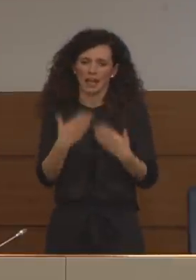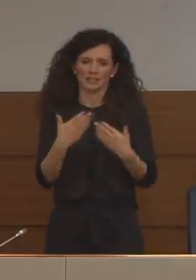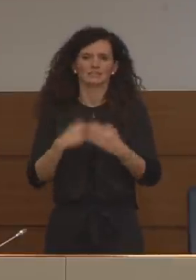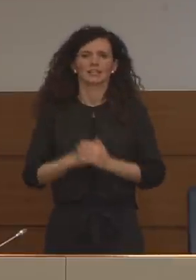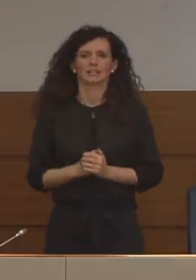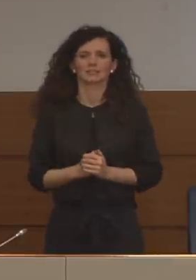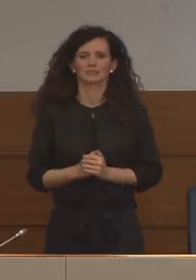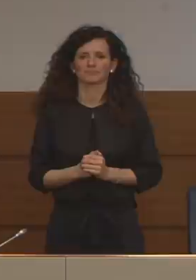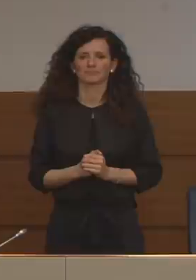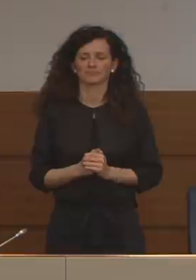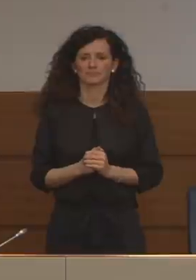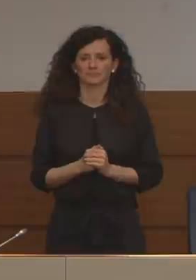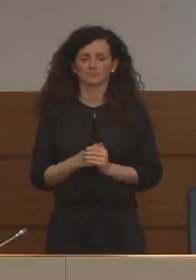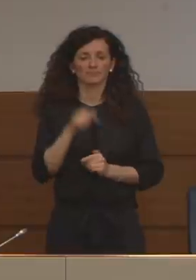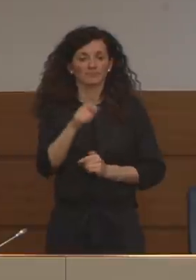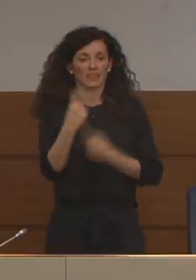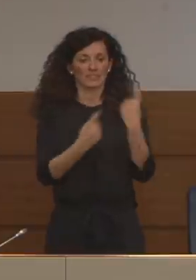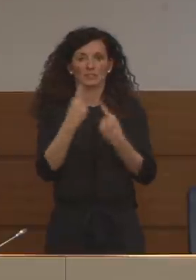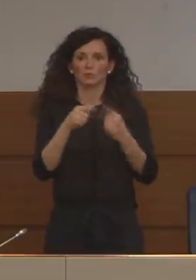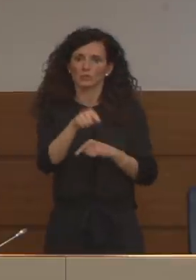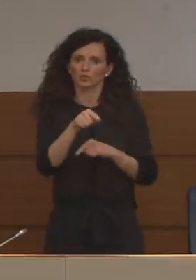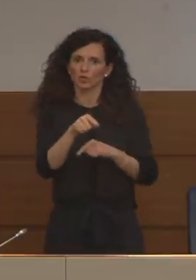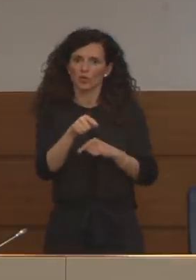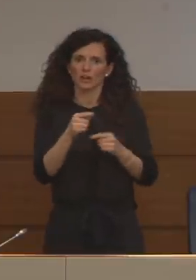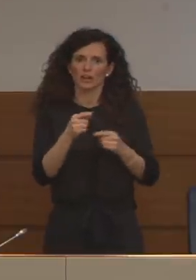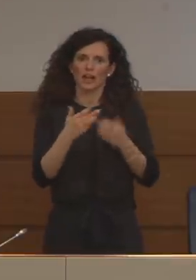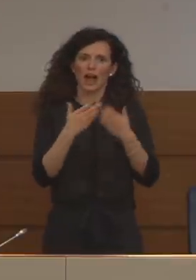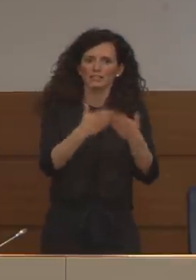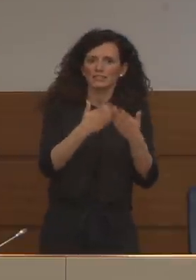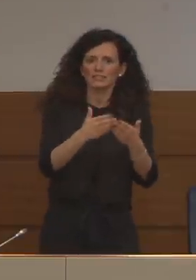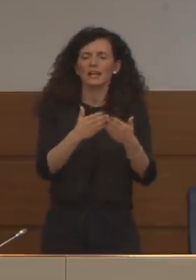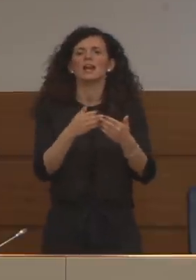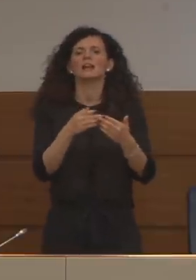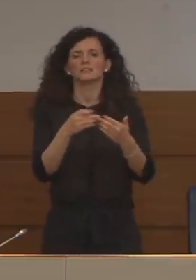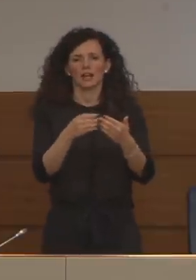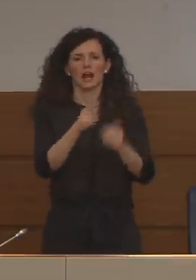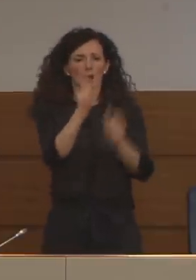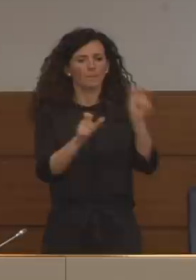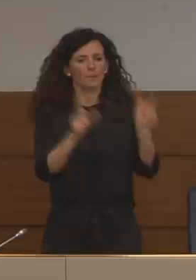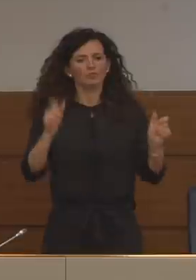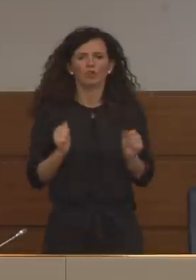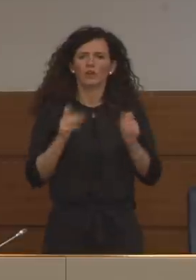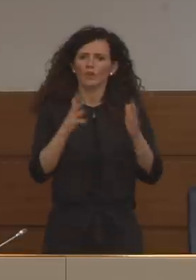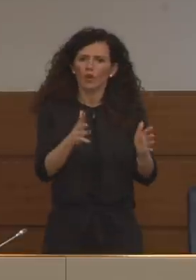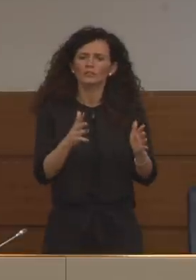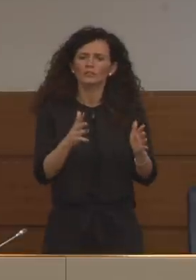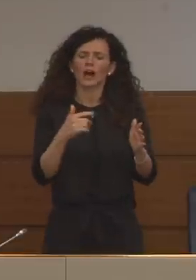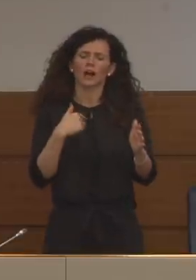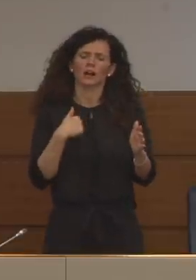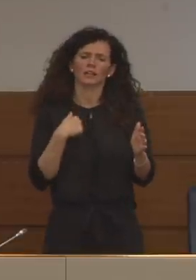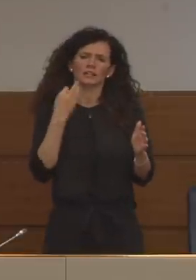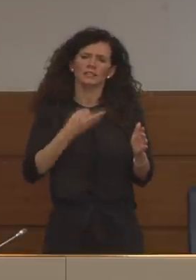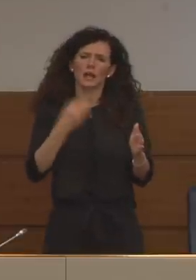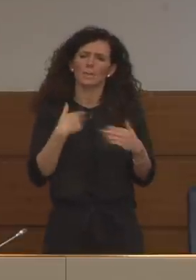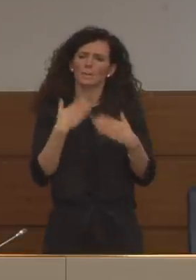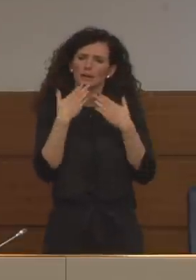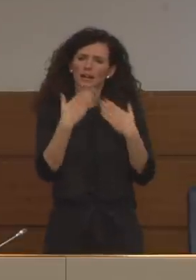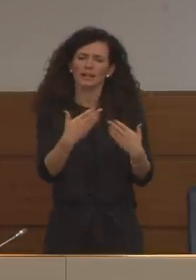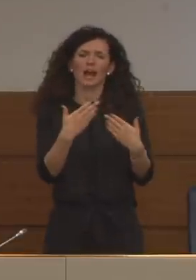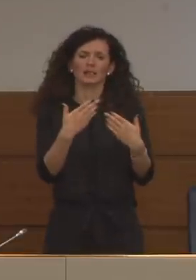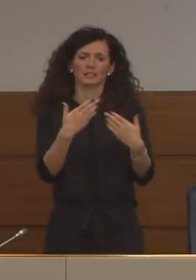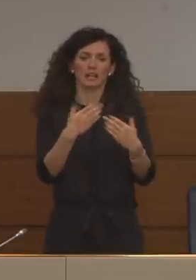per quanto riguarda le forze in campo vi voglio comunicare che cresce e voglio ringraziare anche loro in misura